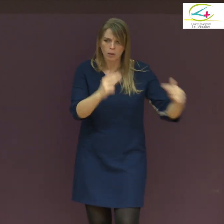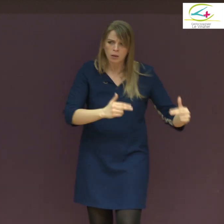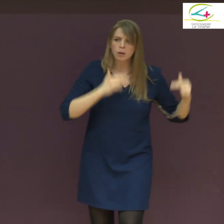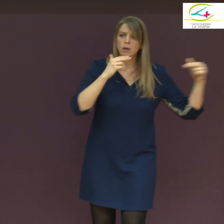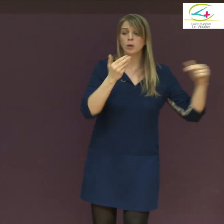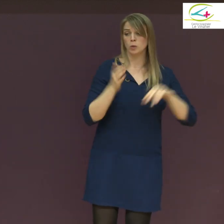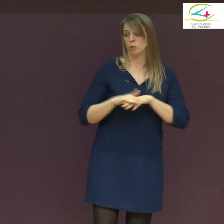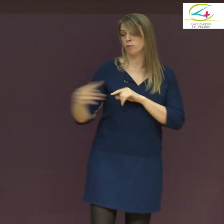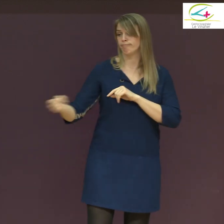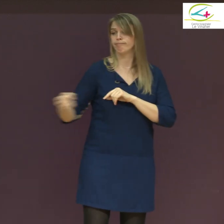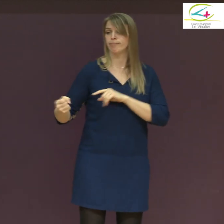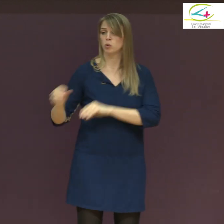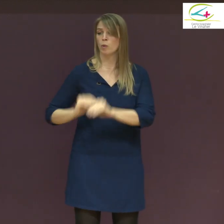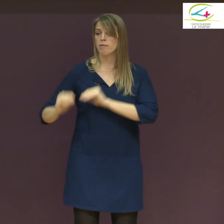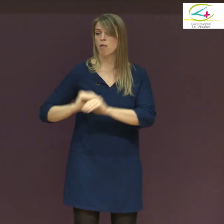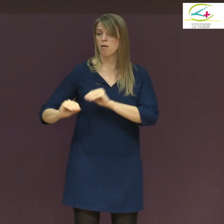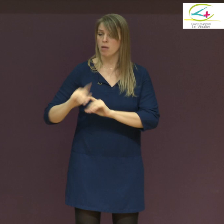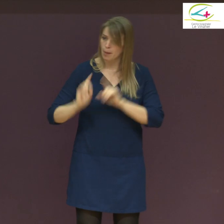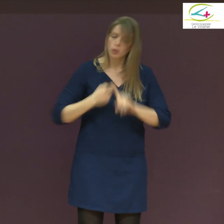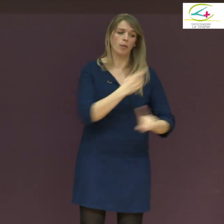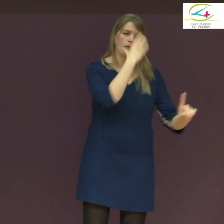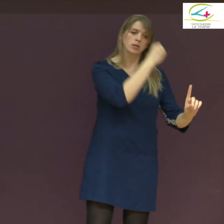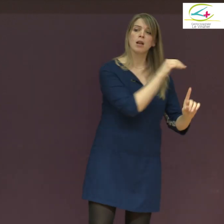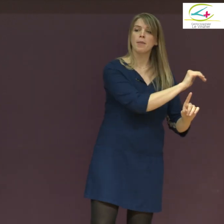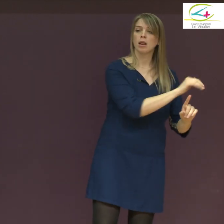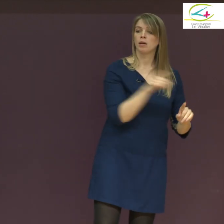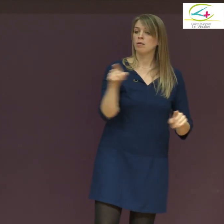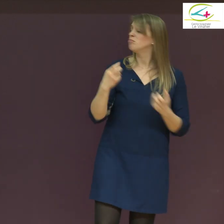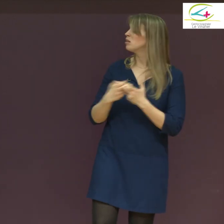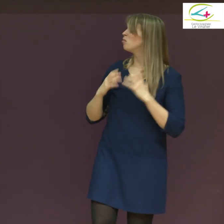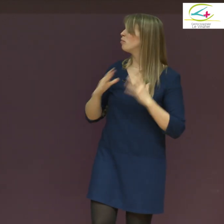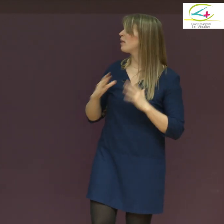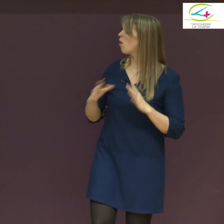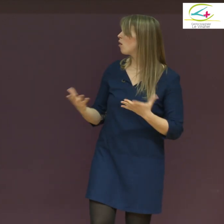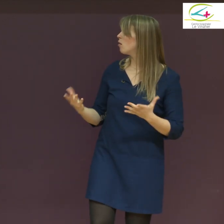cette preuve. Avec des professionnels, ils savent le faire. Ils sont formés.